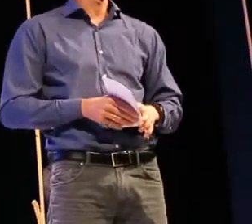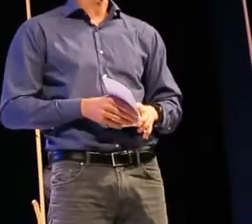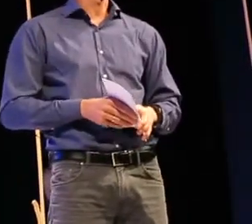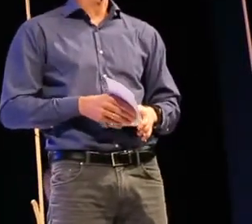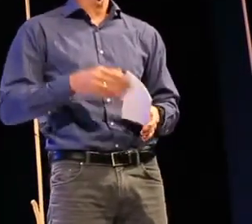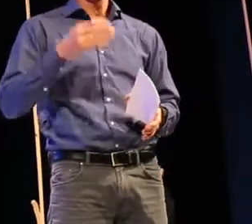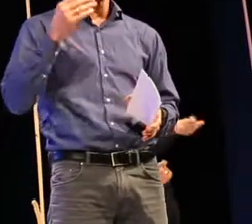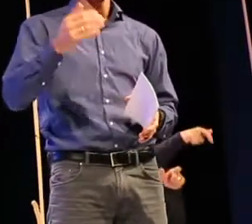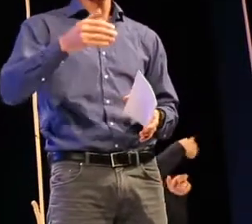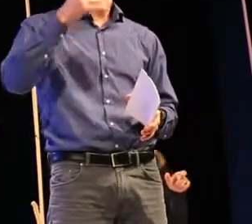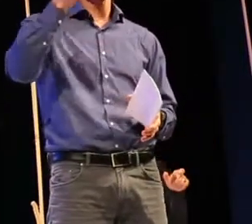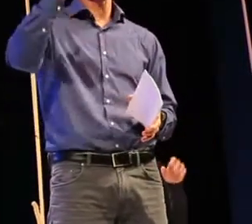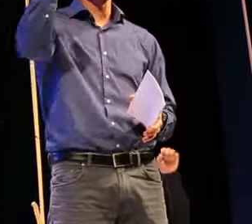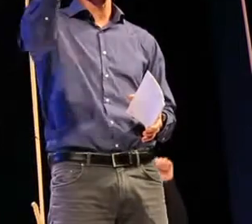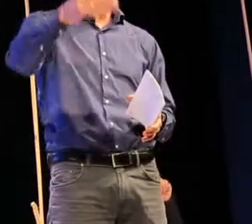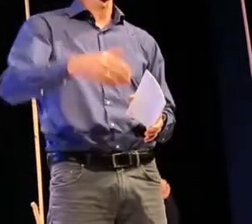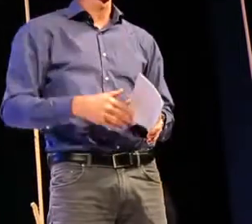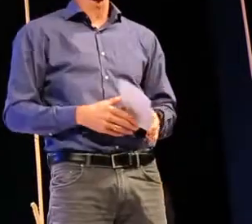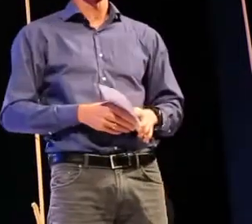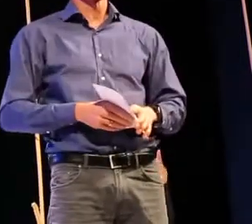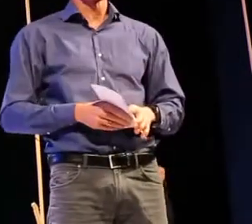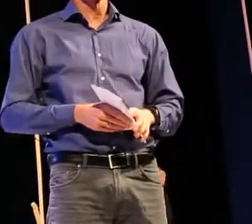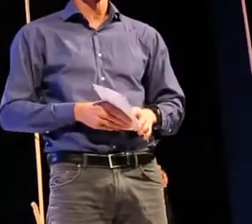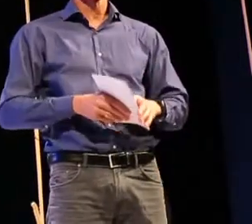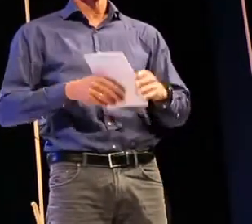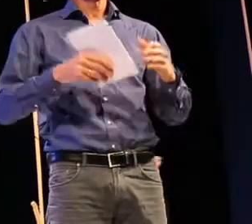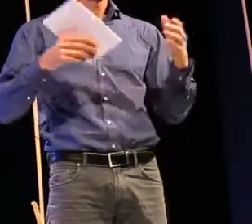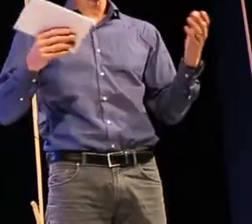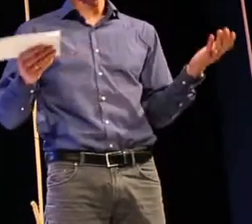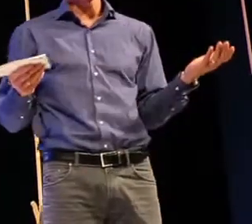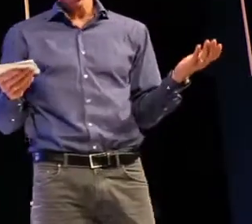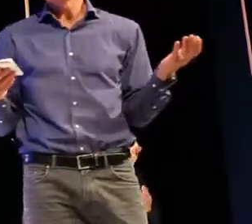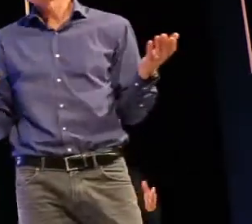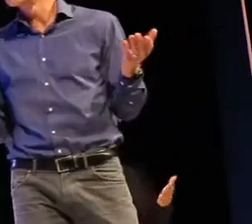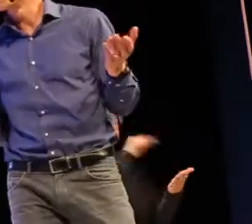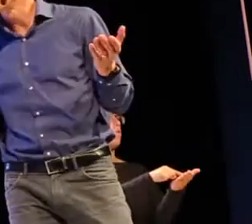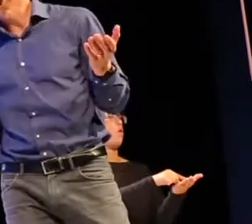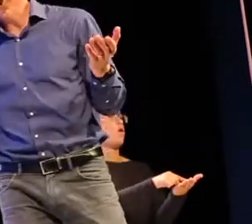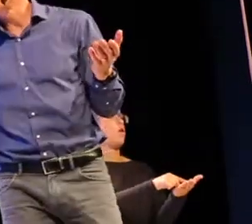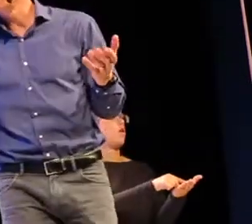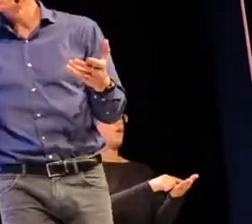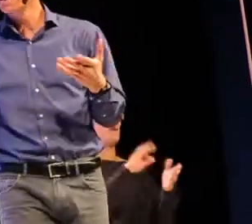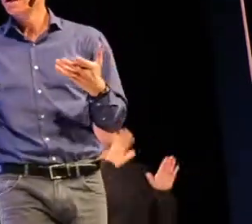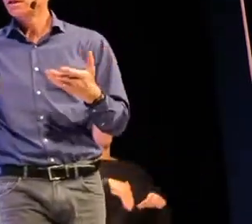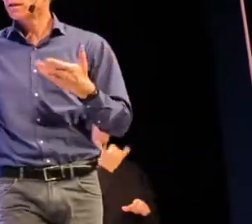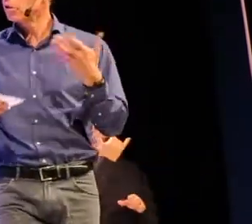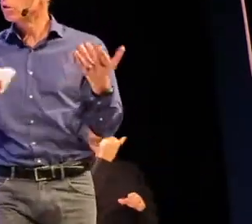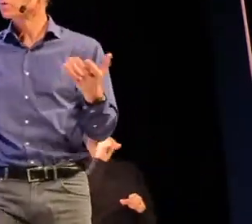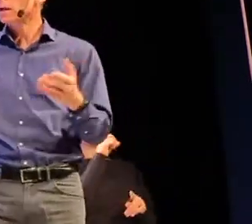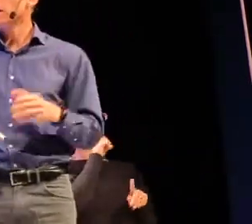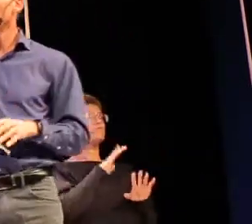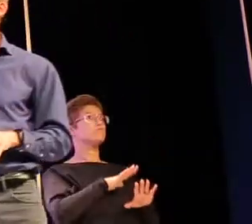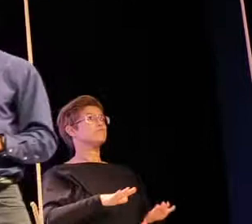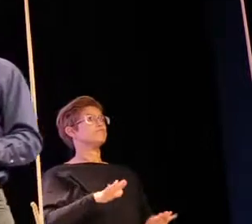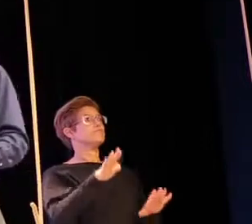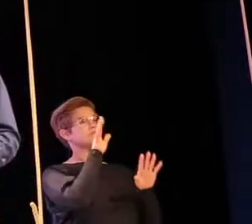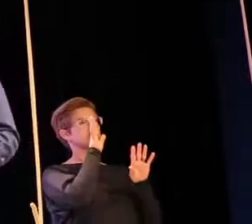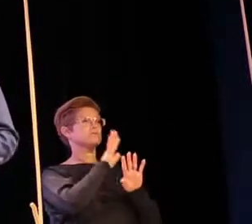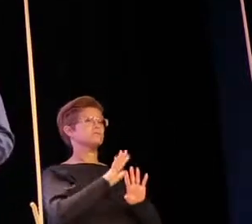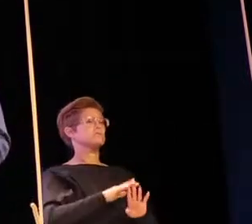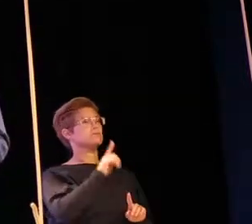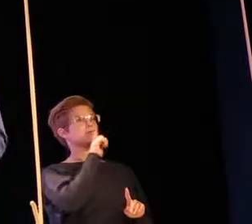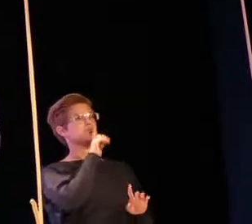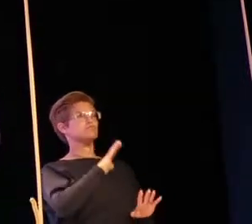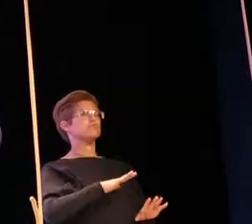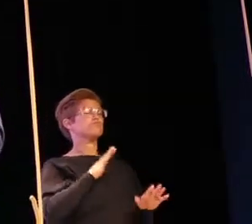implementeringen av SDG-målen. Sverige är tillbaka på den globala banan efter 10 år av tystnad får man säga. Så det är ett enormt spännande läge för